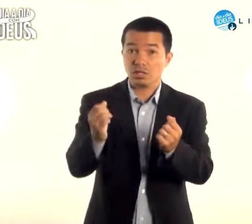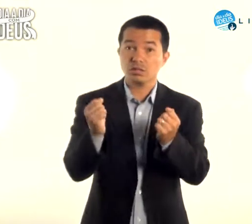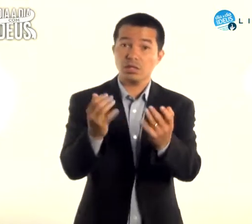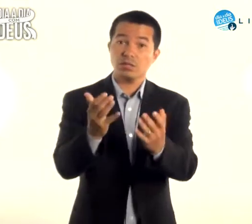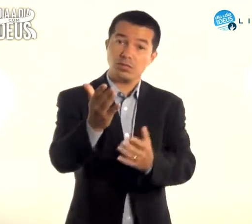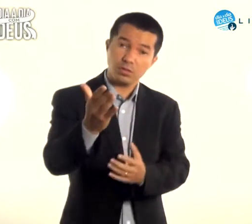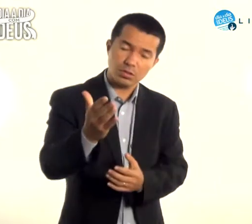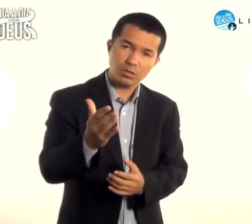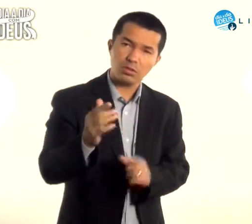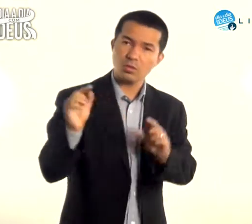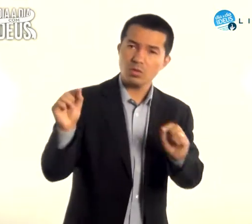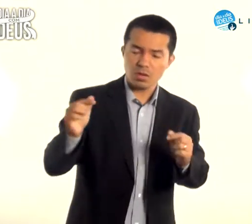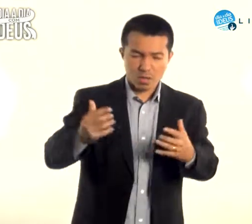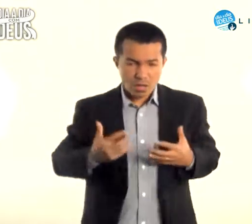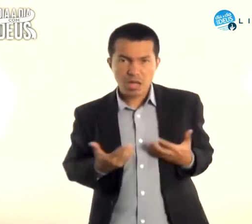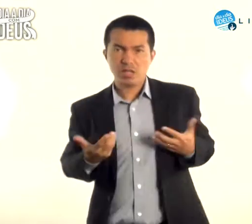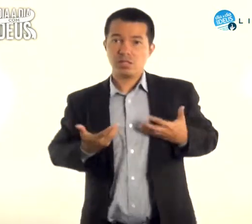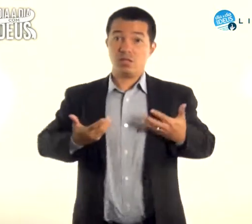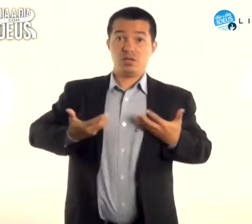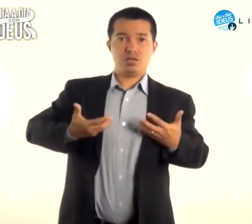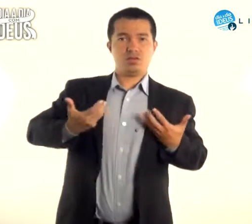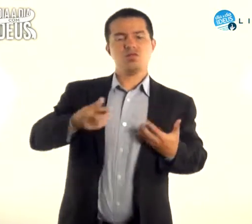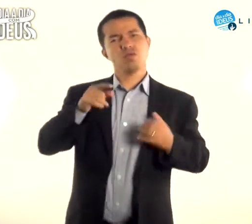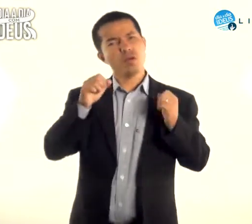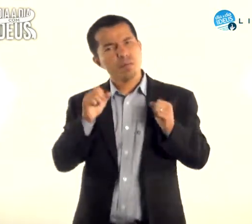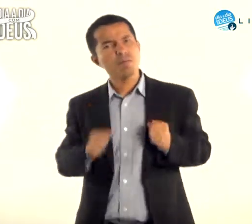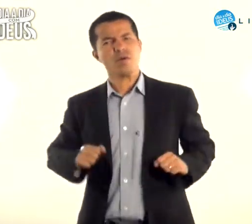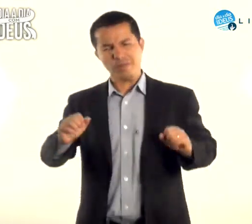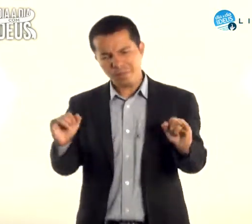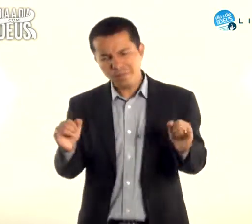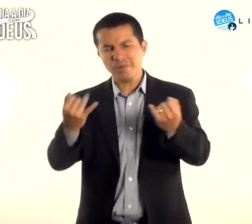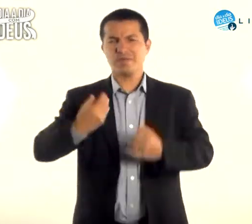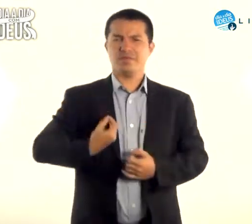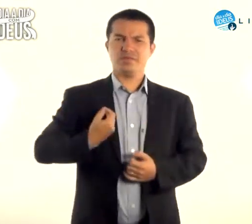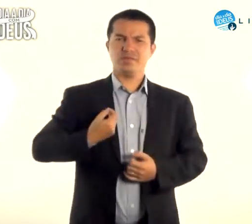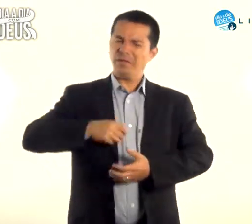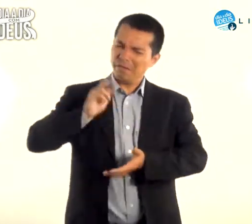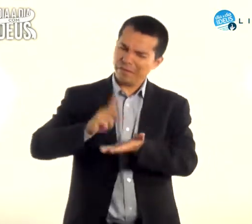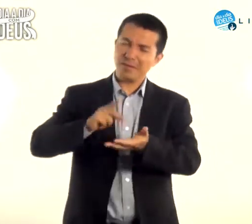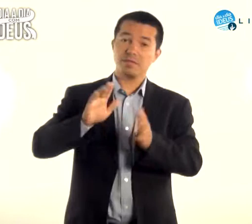possibilidade de sentir prazer. Então é para você desfrutar da vida, sim. Mas o grande